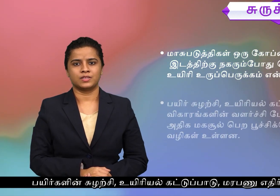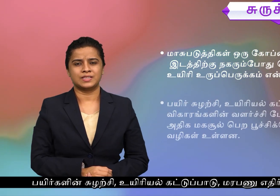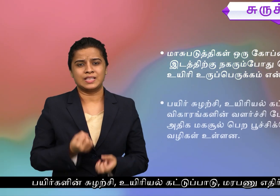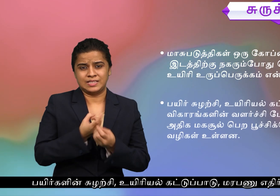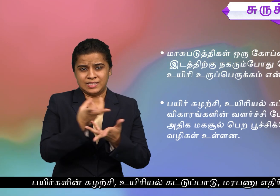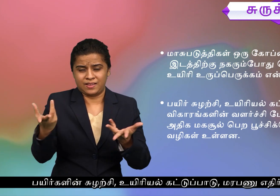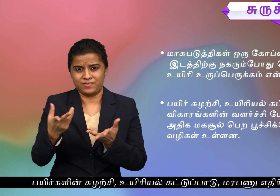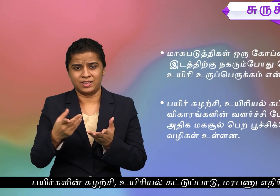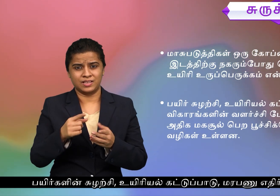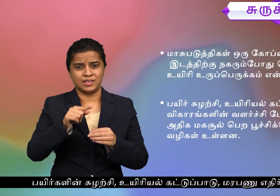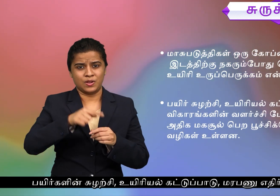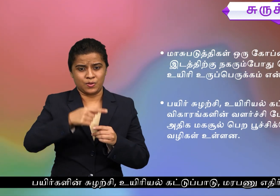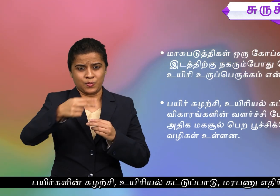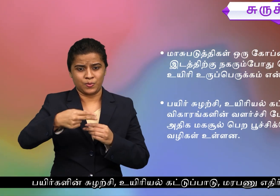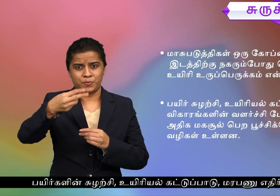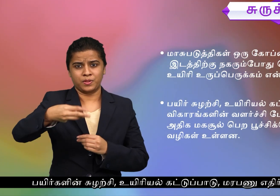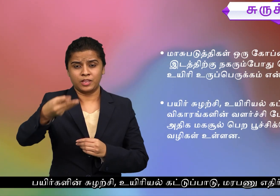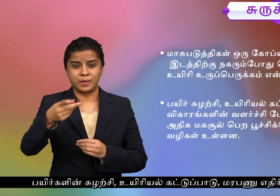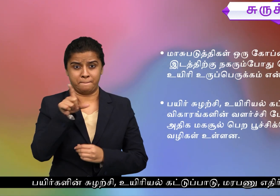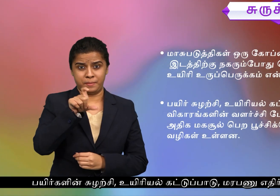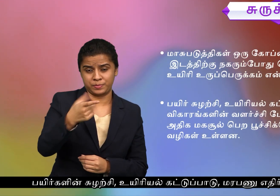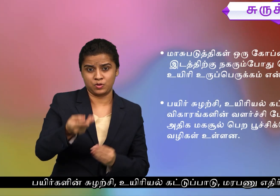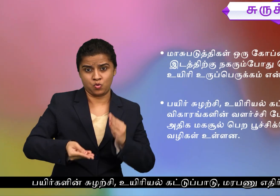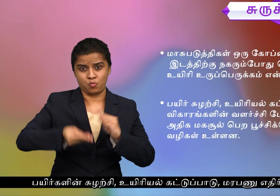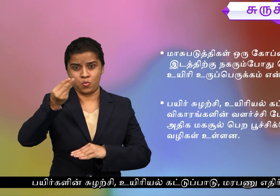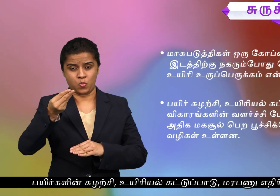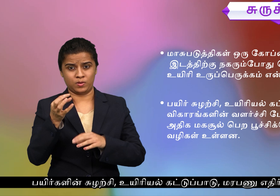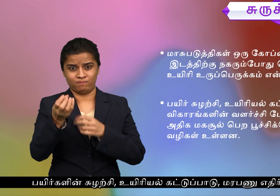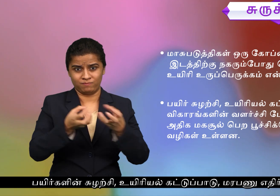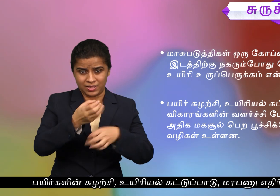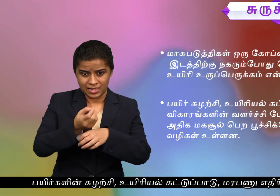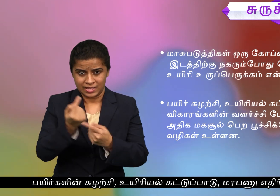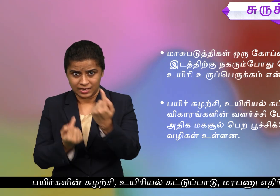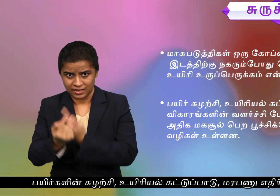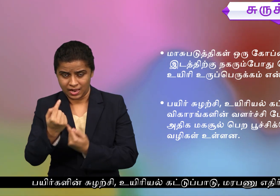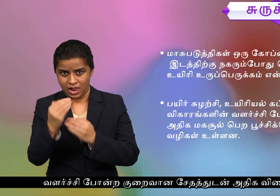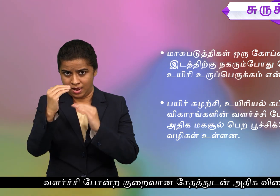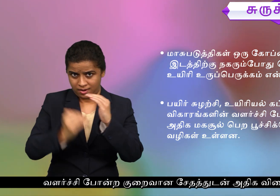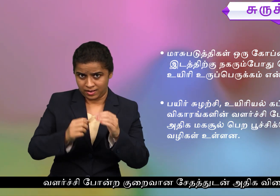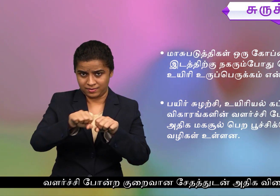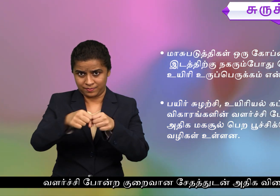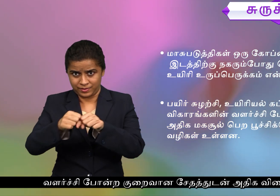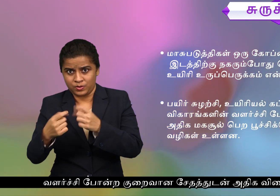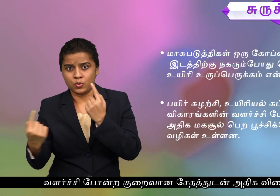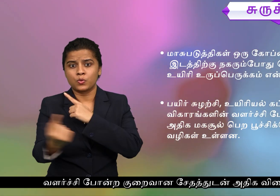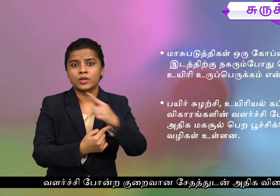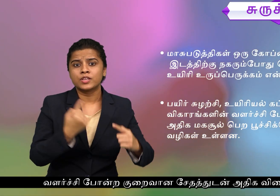பயிர்களின் சுழற்சி, உயிரியல் கட்டுப்பாடு, மரபணு எதிர்ப்பு, விகாரங்களின் வளர்ச்சி போன்ற குறைவான